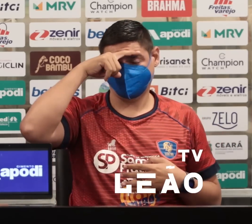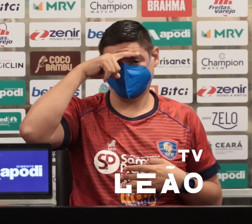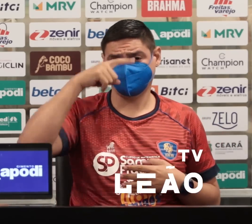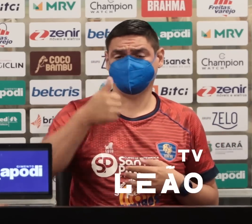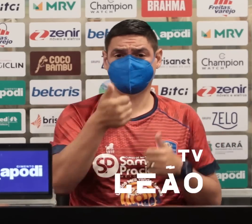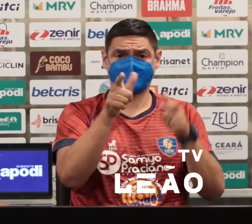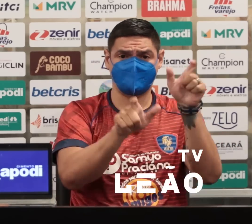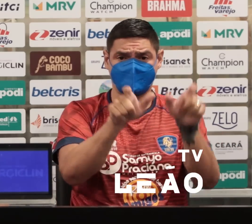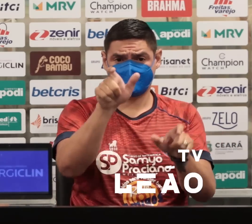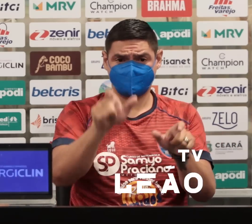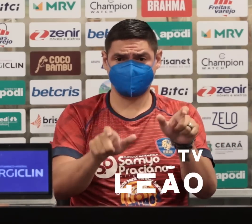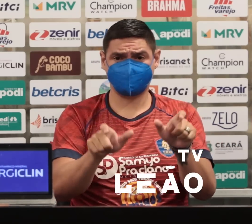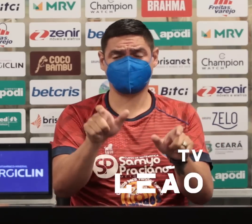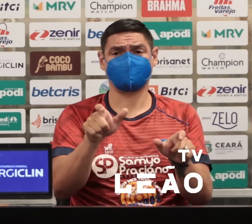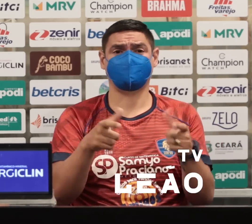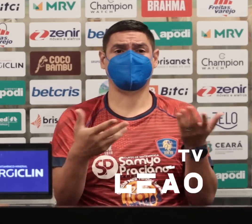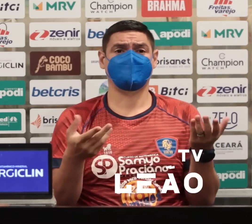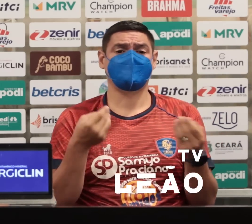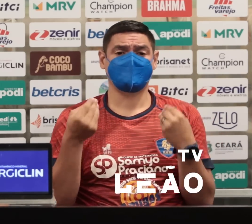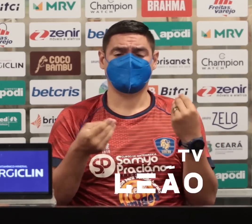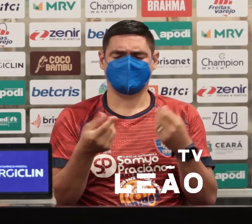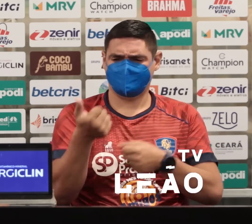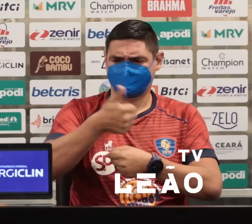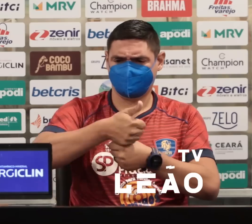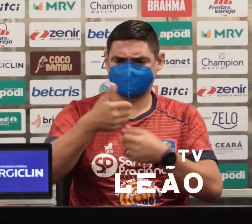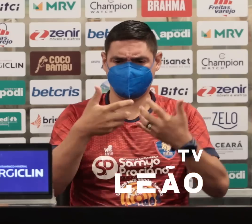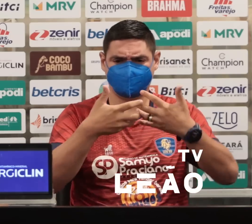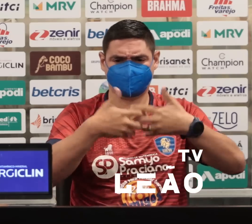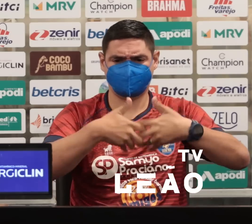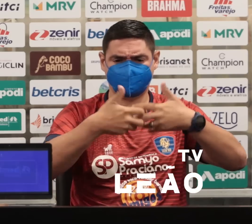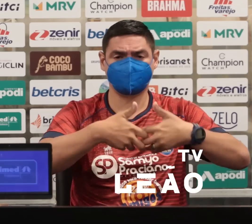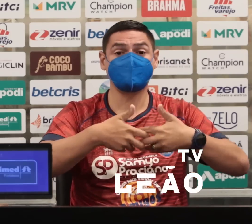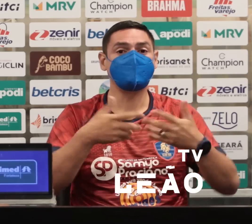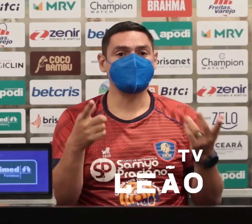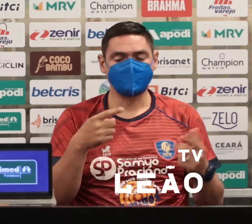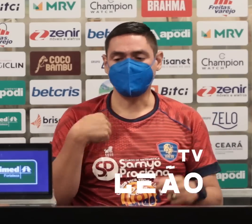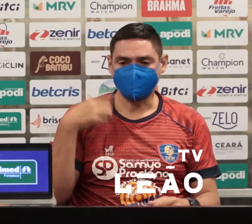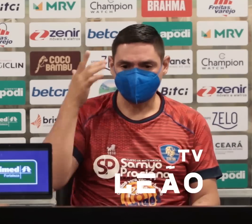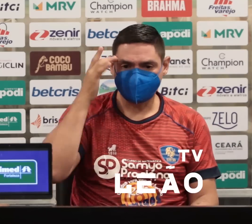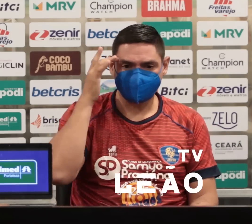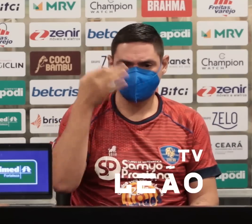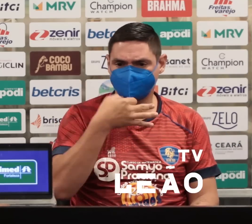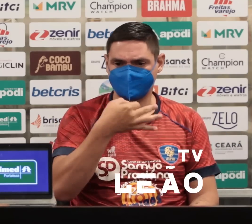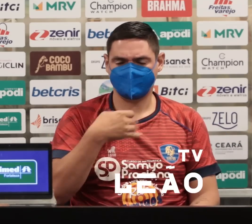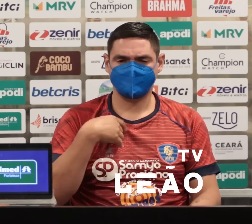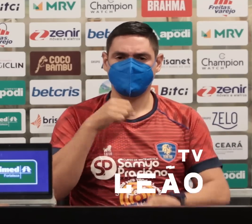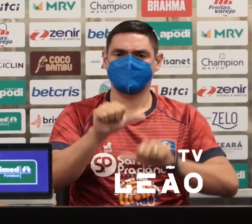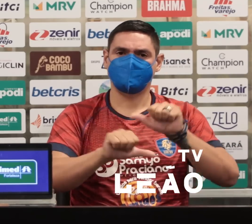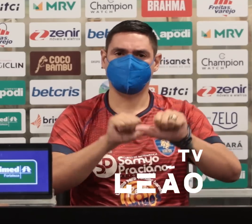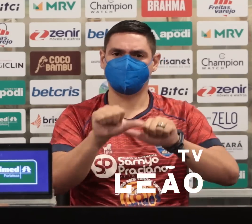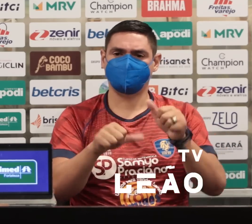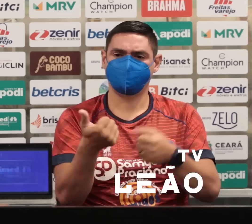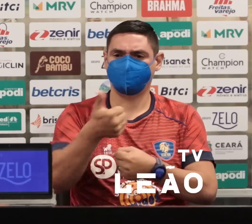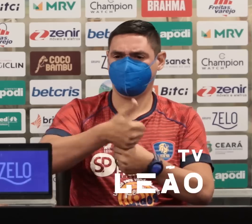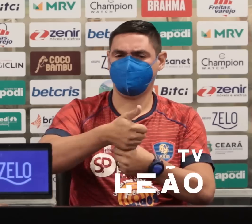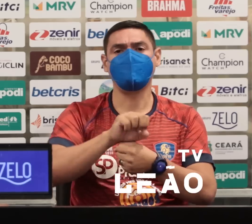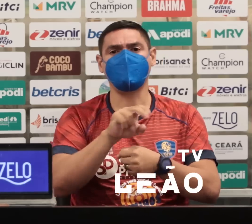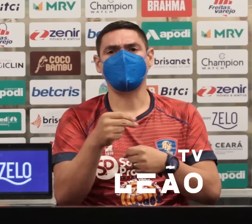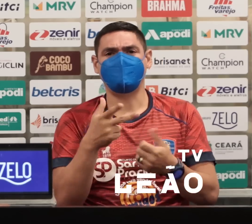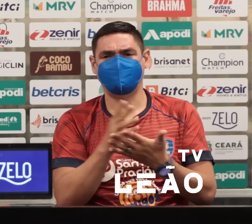Você prefere rodar o elenco, preservar o jogador, do que o jogador se lesionar e passar mais tempo no departamento